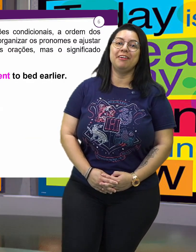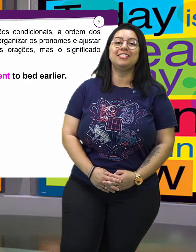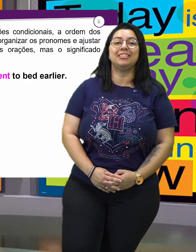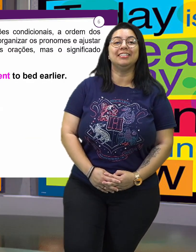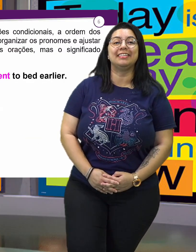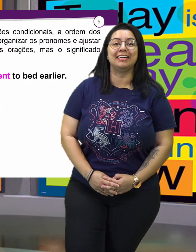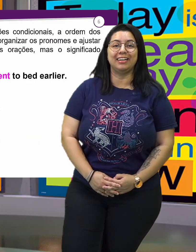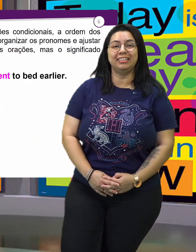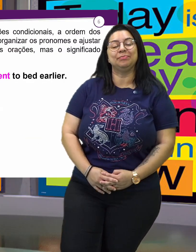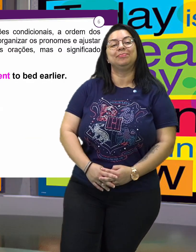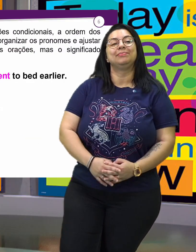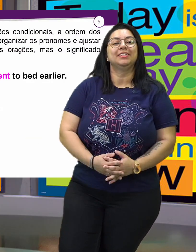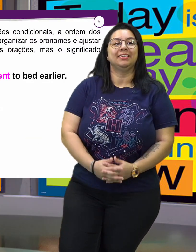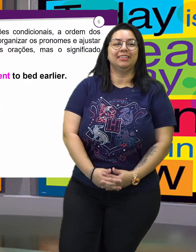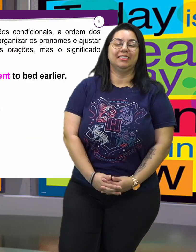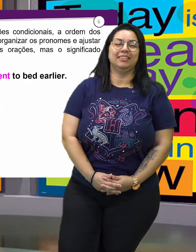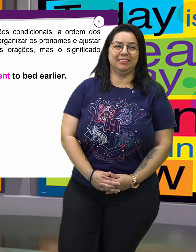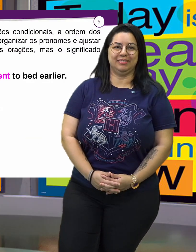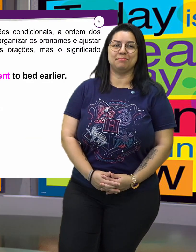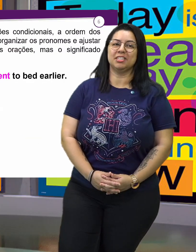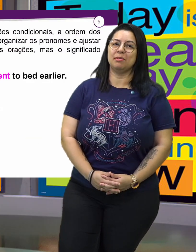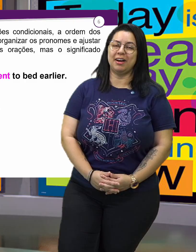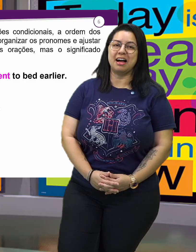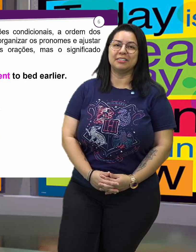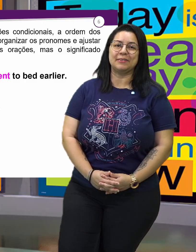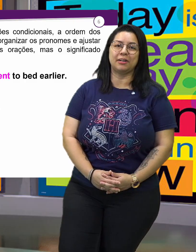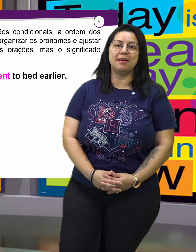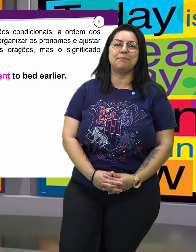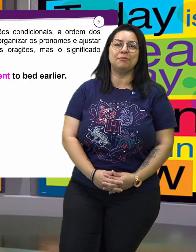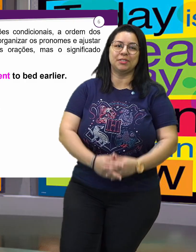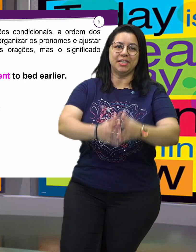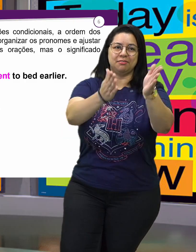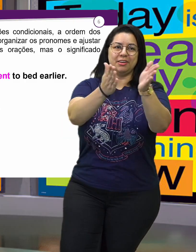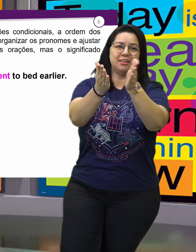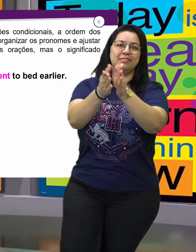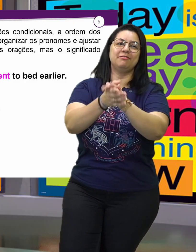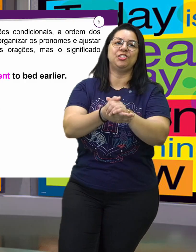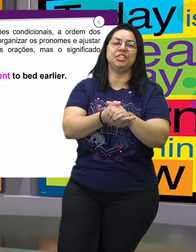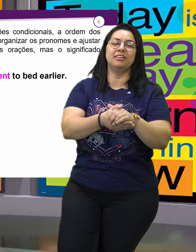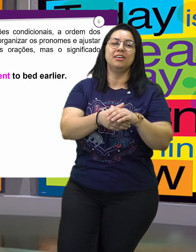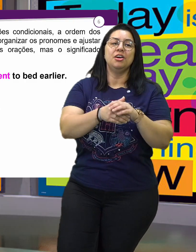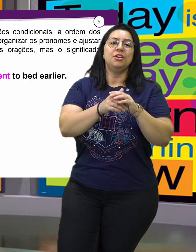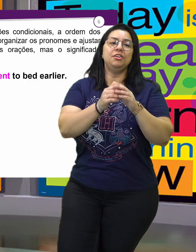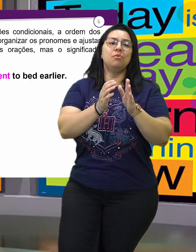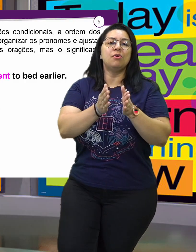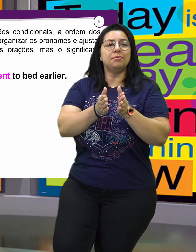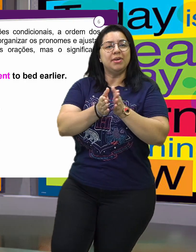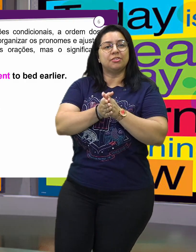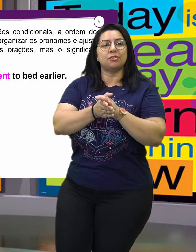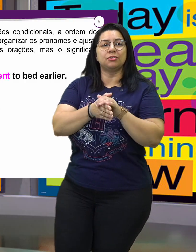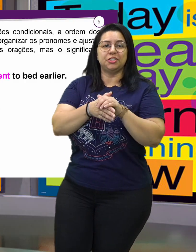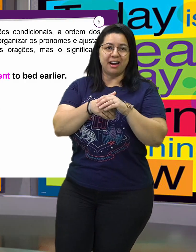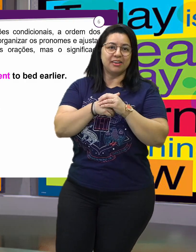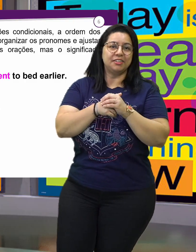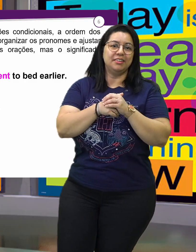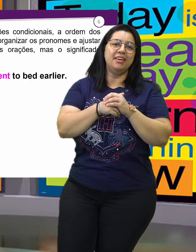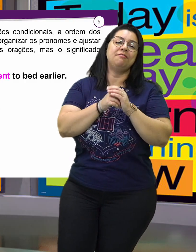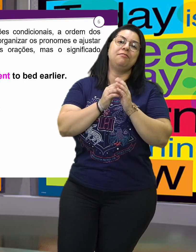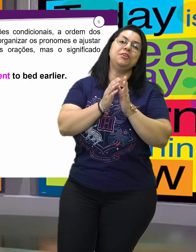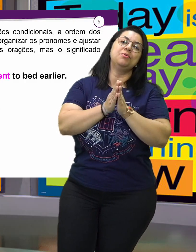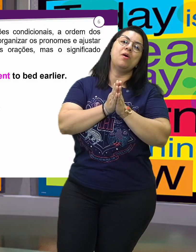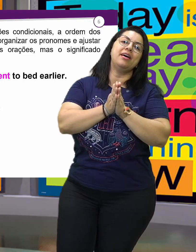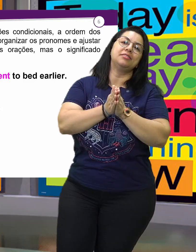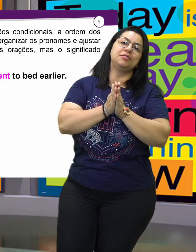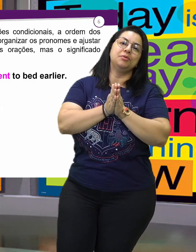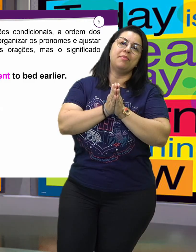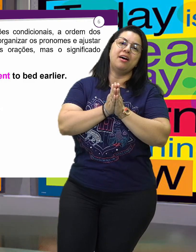tá com a... invertida, né? Tudo bem, é a mesma frase. A mesma frase, só que aí, pra vocês verem, invertida. You would be so tired